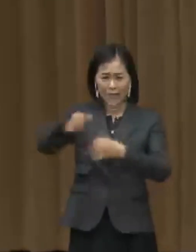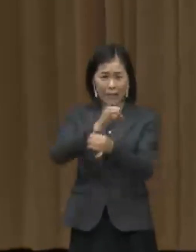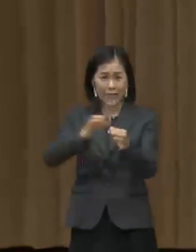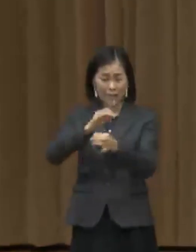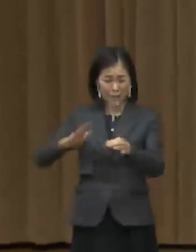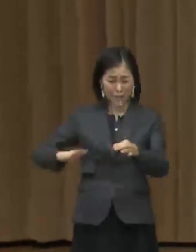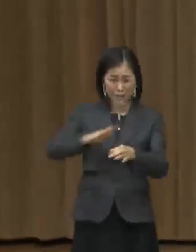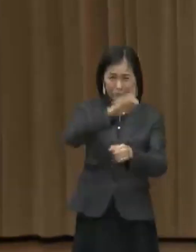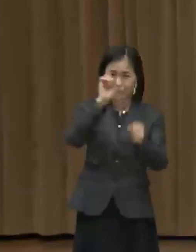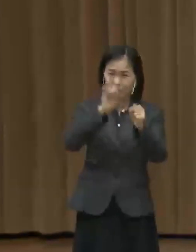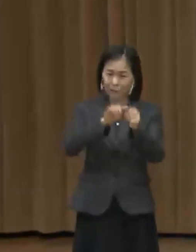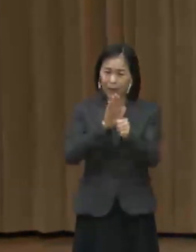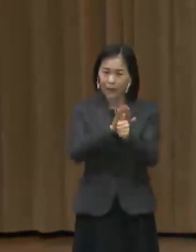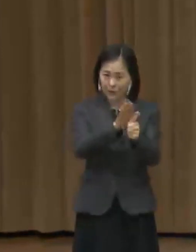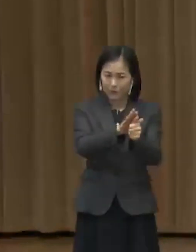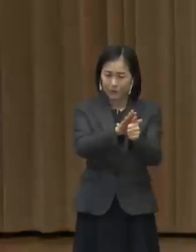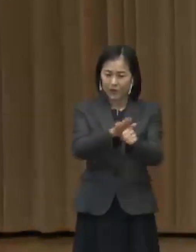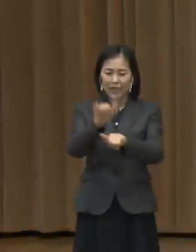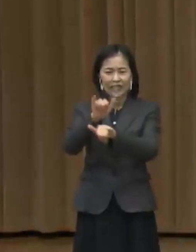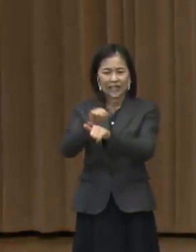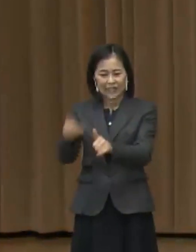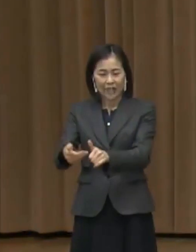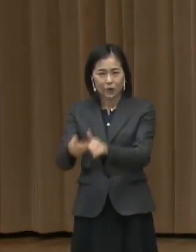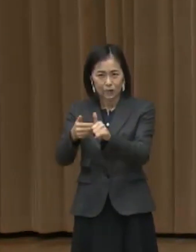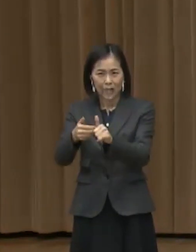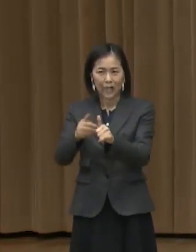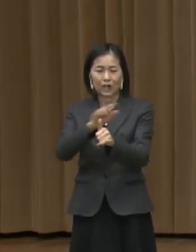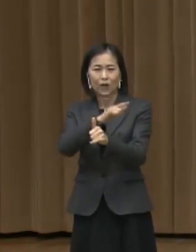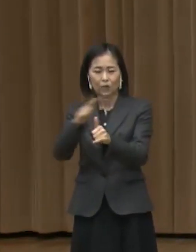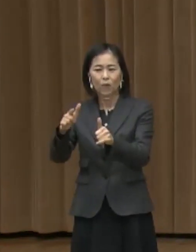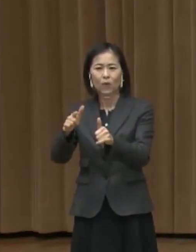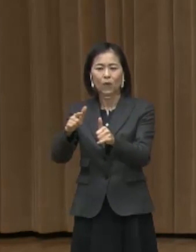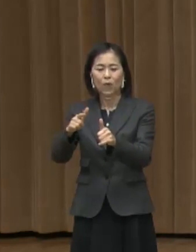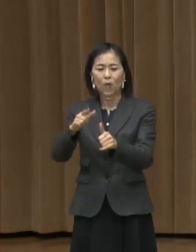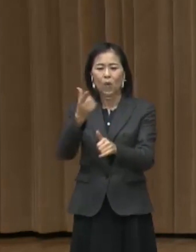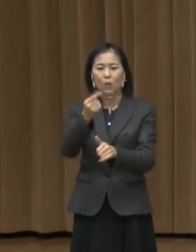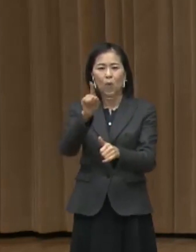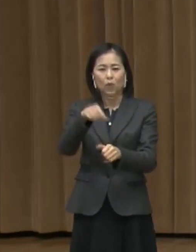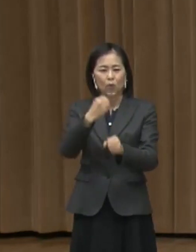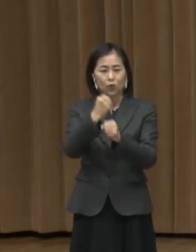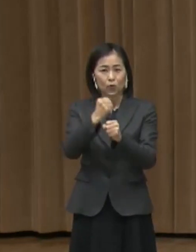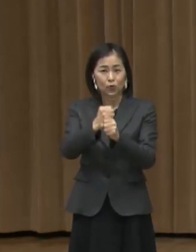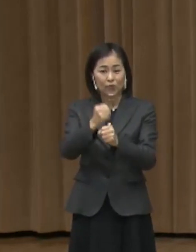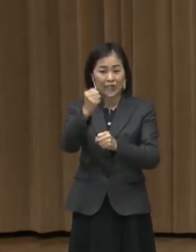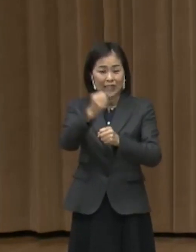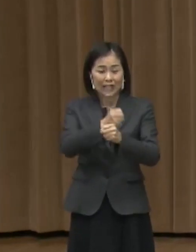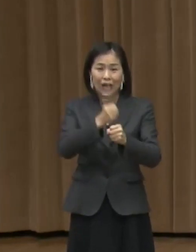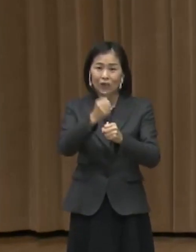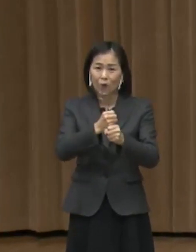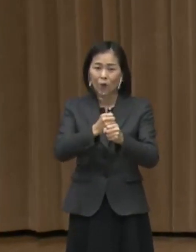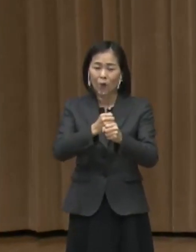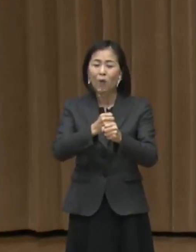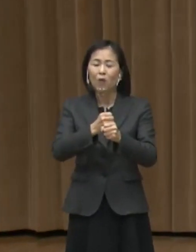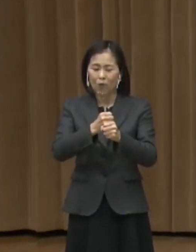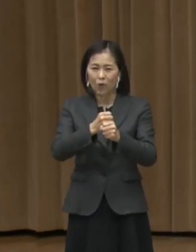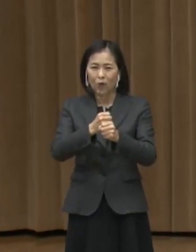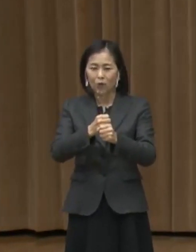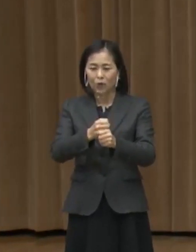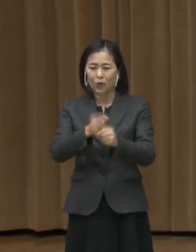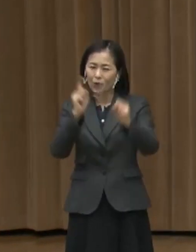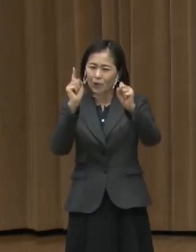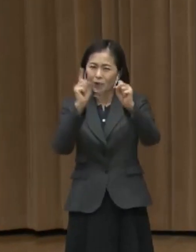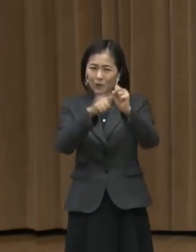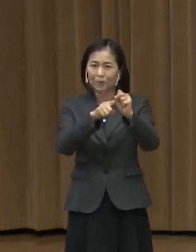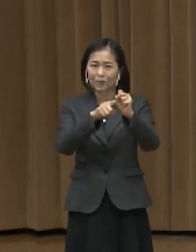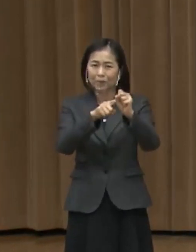支援や人材の育成により、次世代ものづくり産業のイノベーション支援に向け、産業